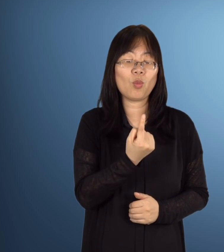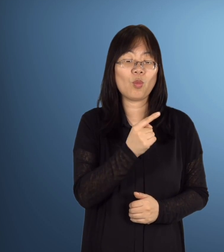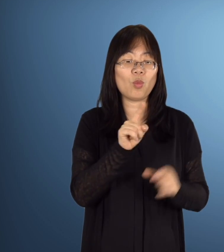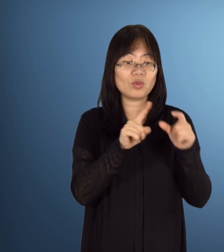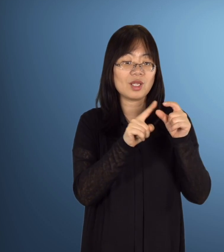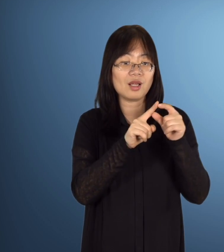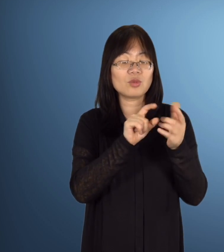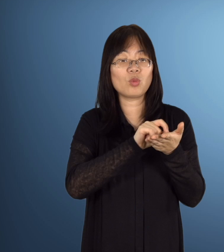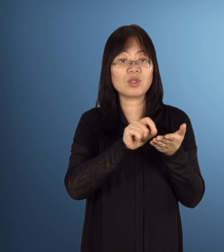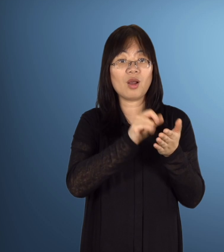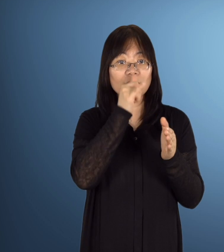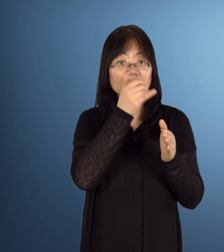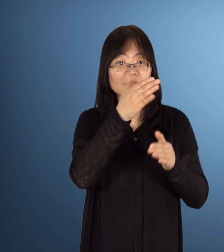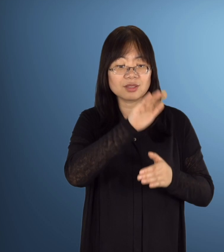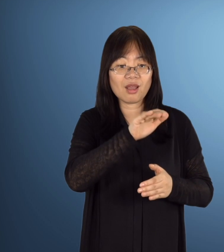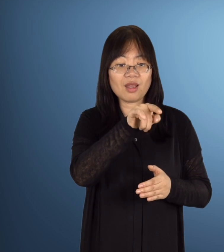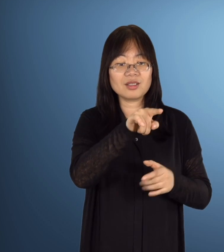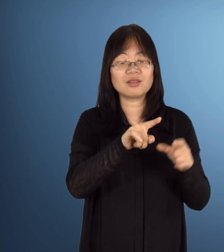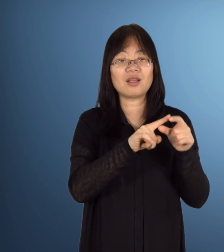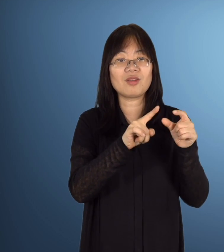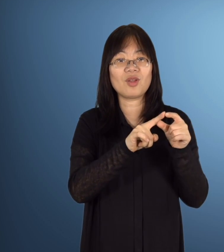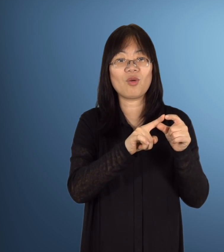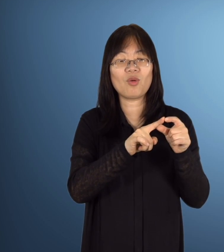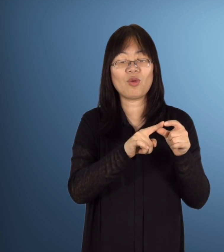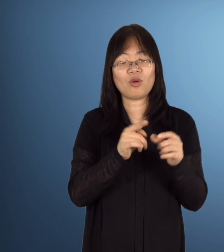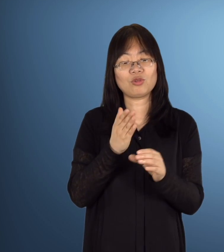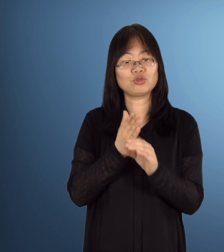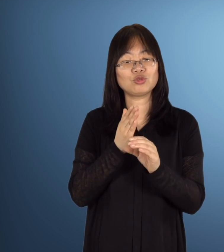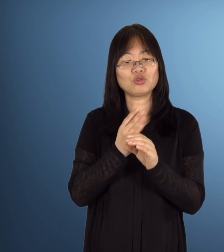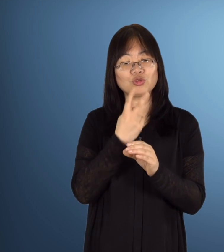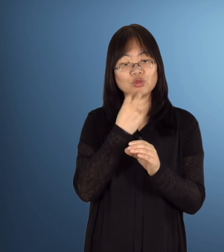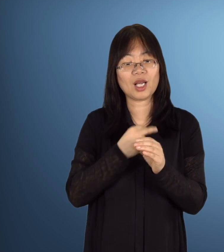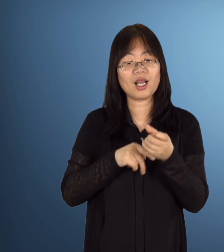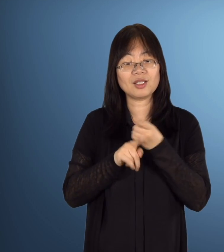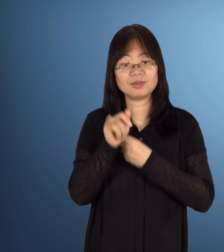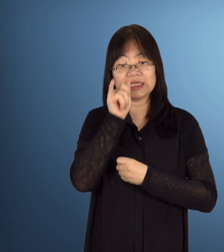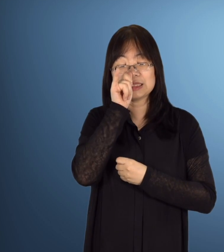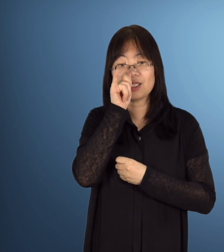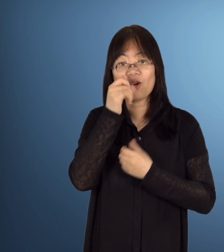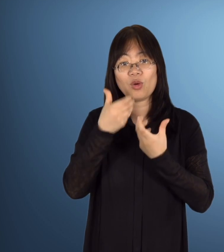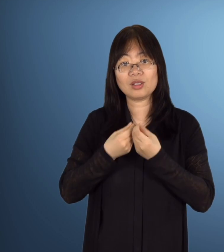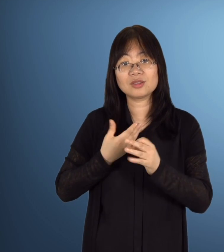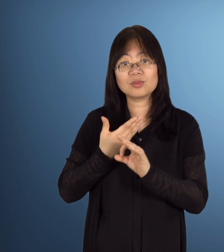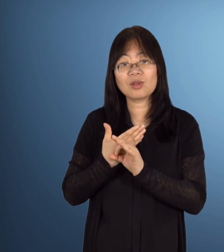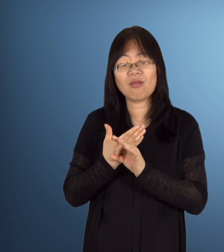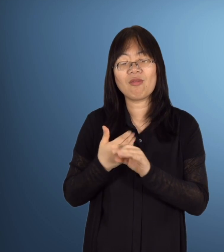아이로라는 단어를 썼는데 이 단어가 중의적 의미가 있어. 예를 들면